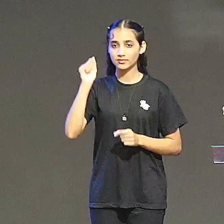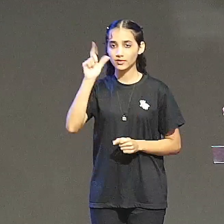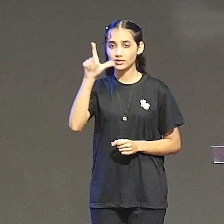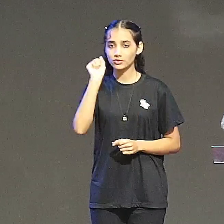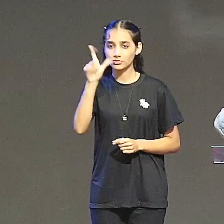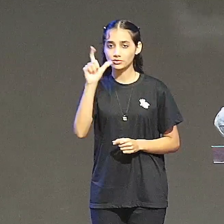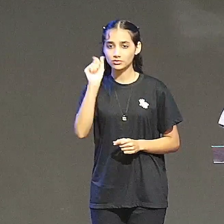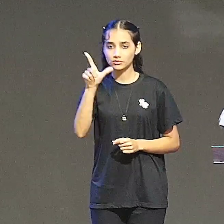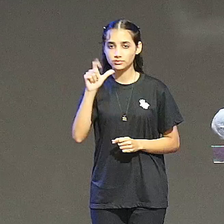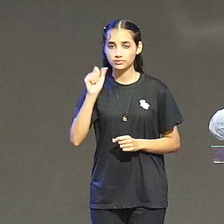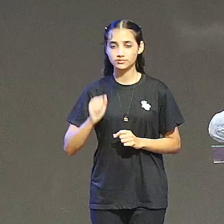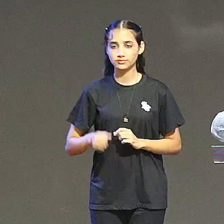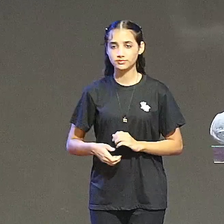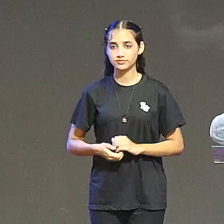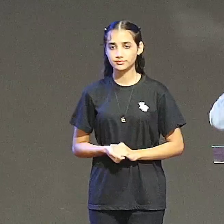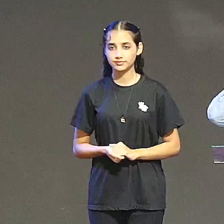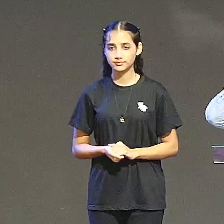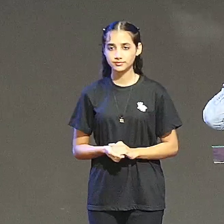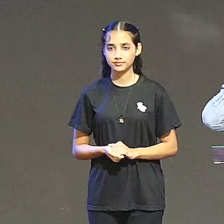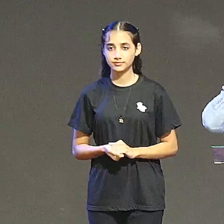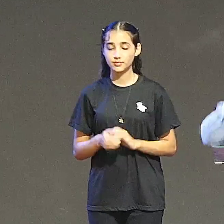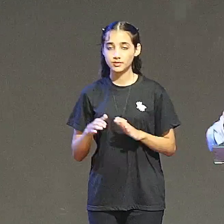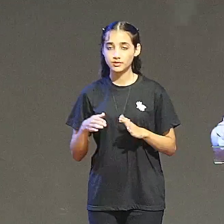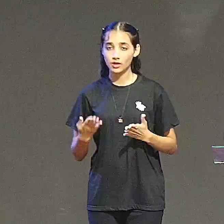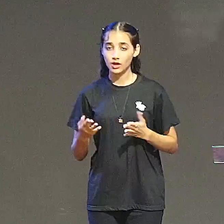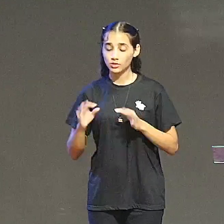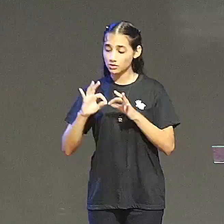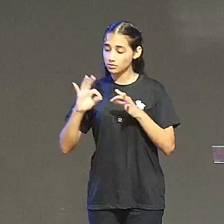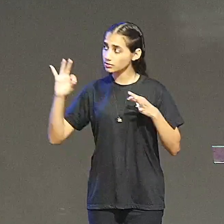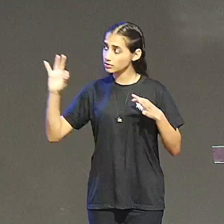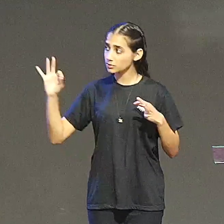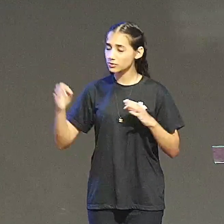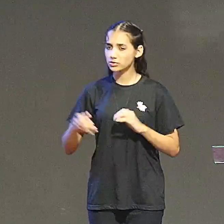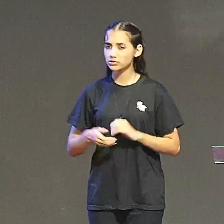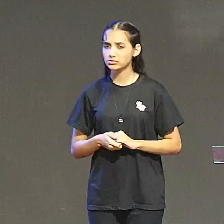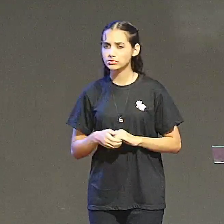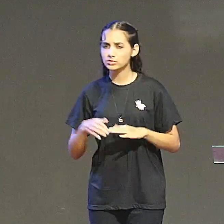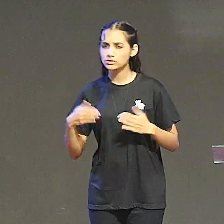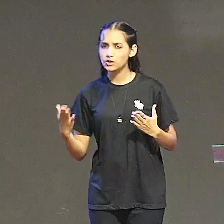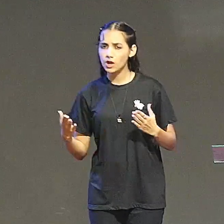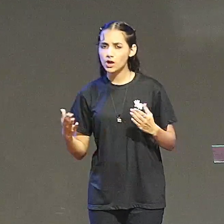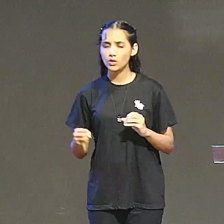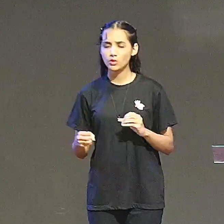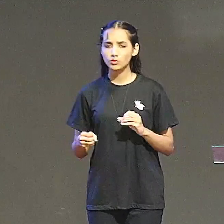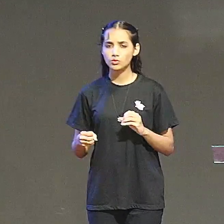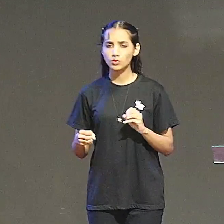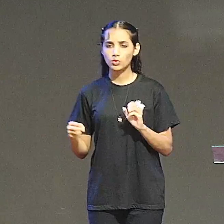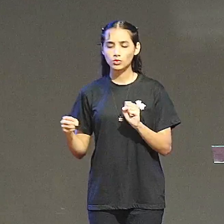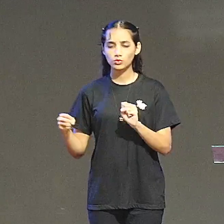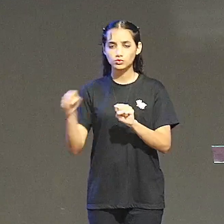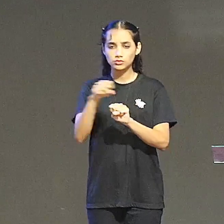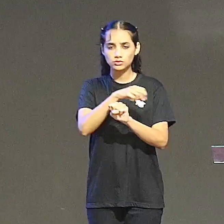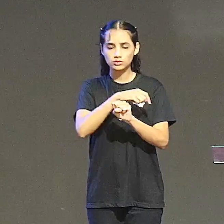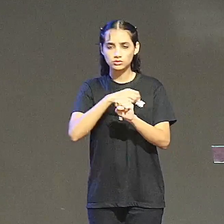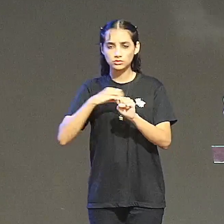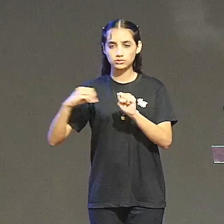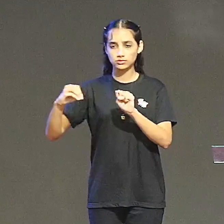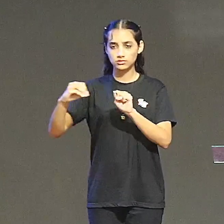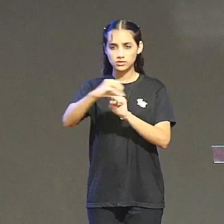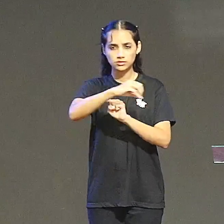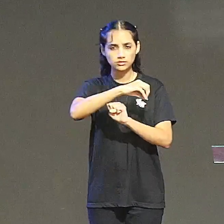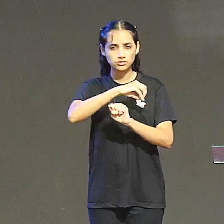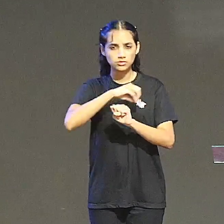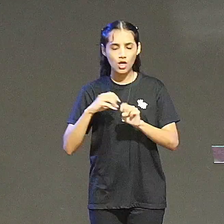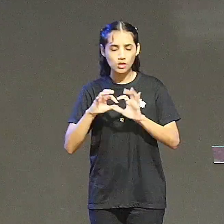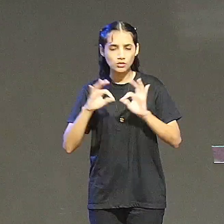é essa é a proporção Mas então que tamanho tem o sistema solar se a terra tá uma distância de 20 m essa